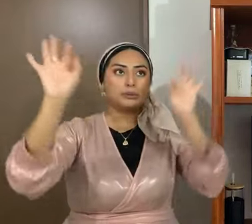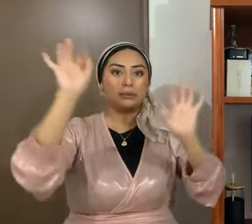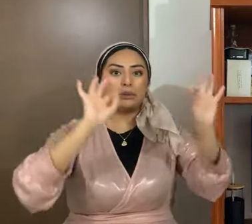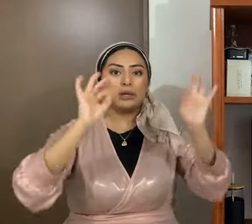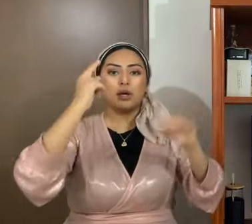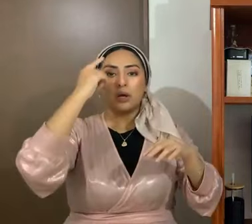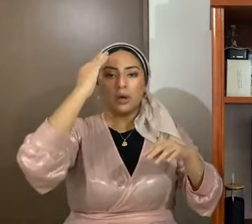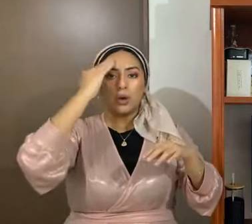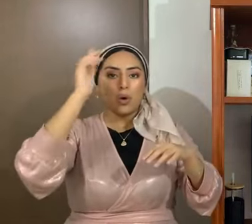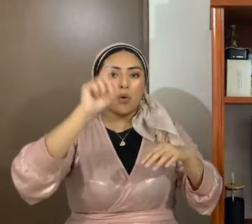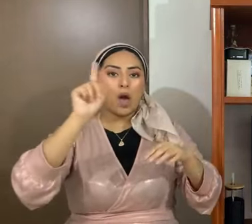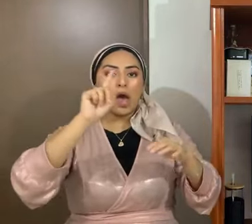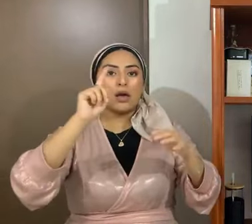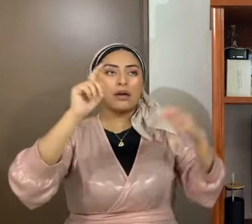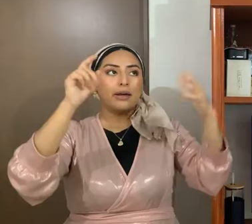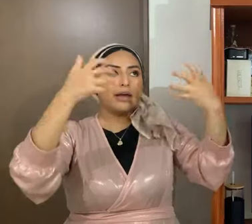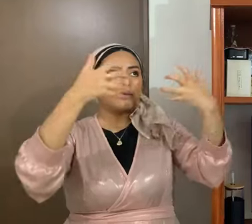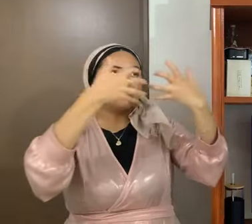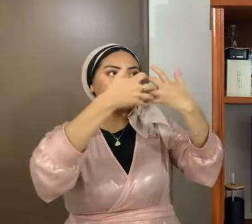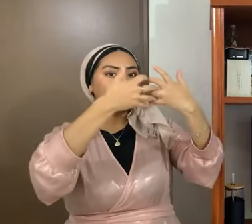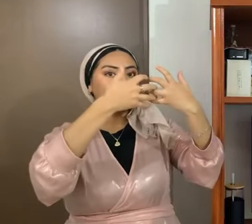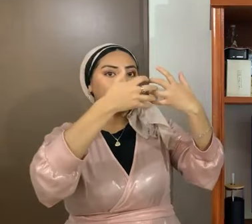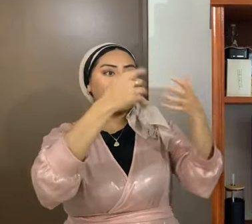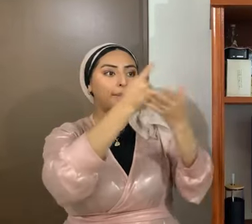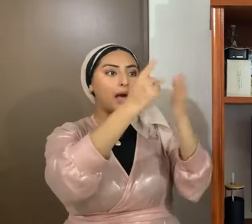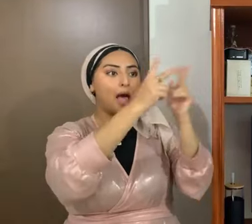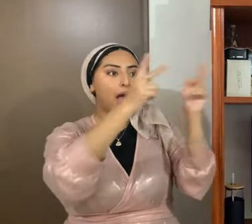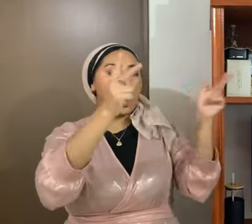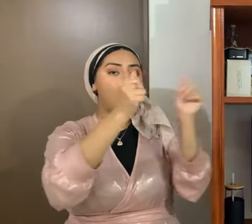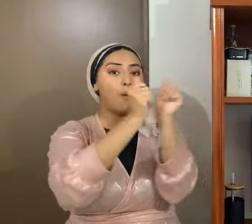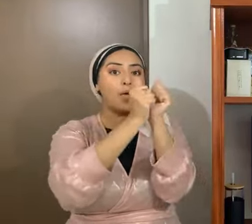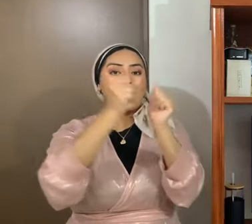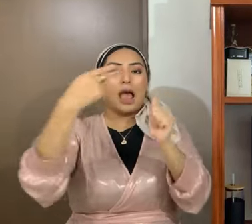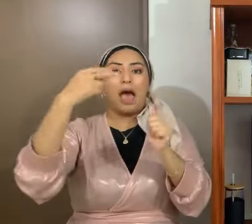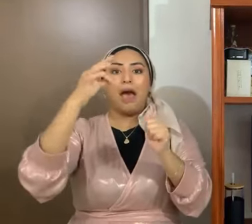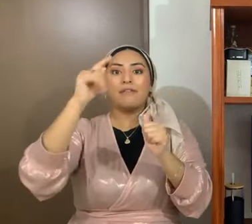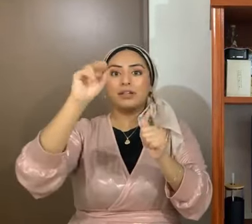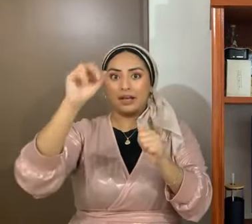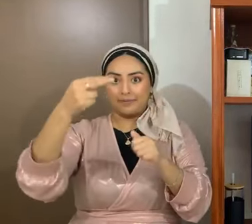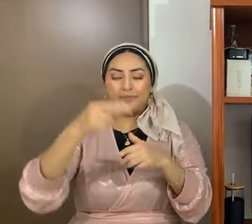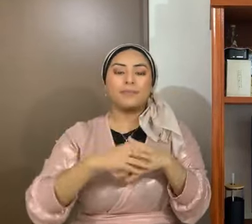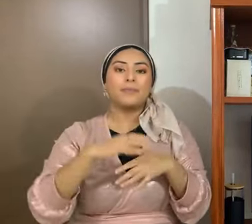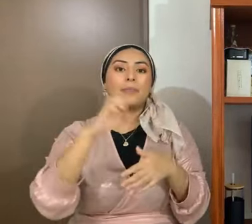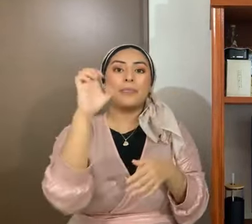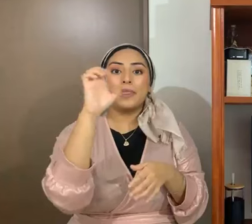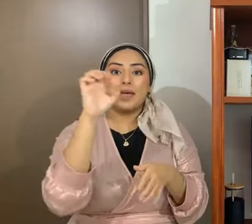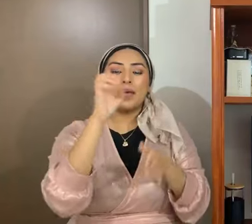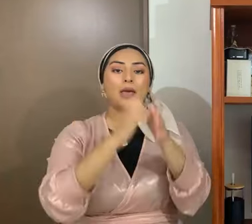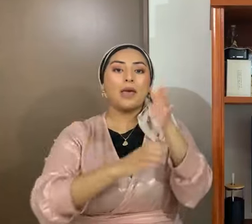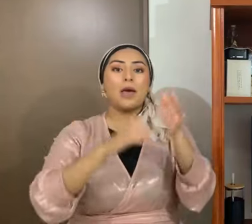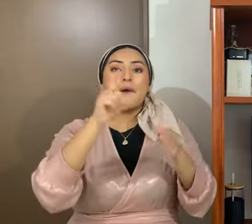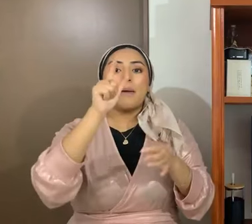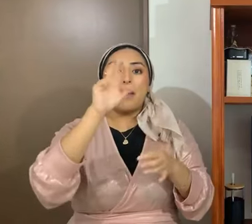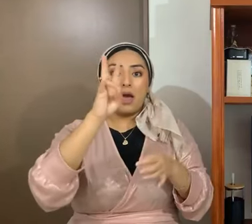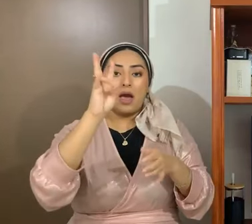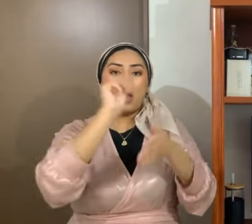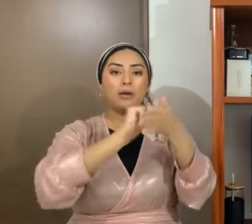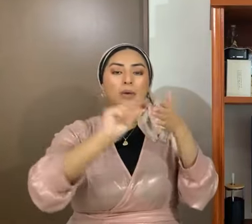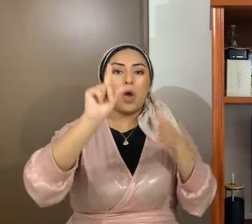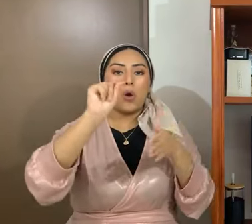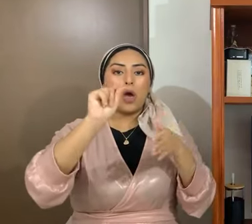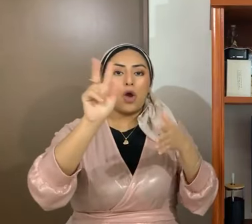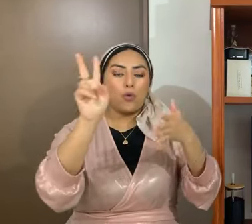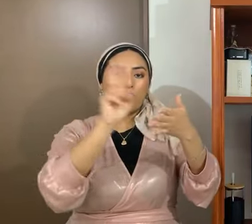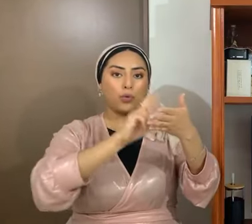dónde se une la parashá con la Haftará. Éxodo 27, verso 20. Muy bien, y